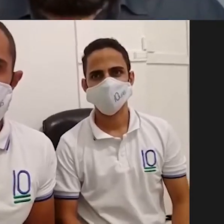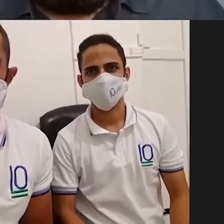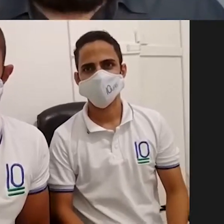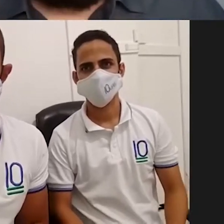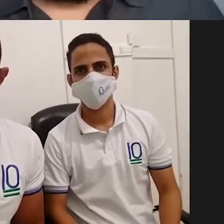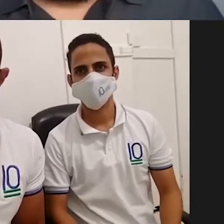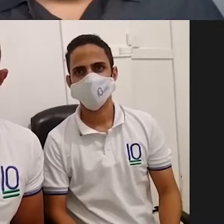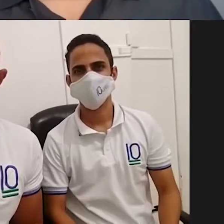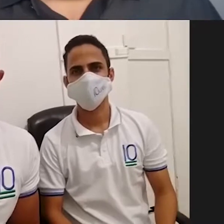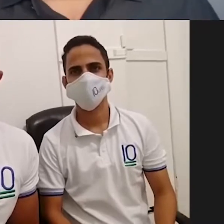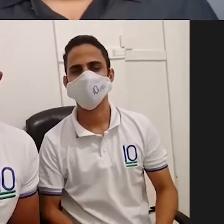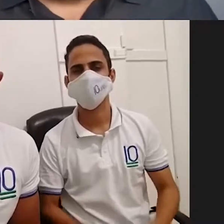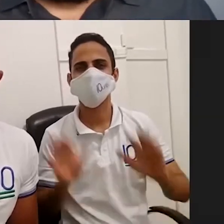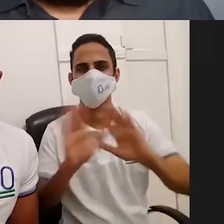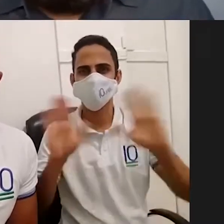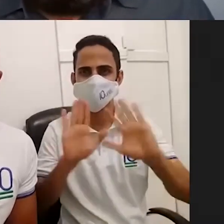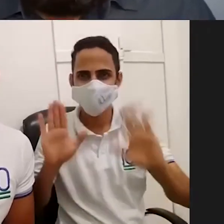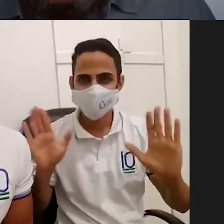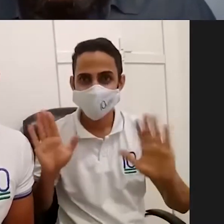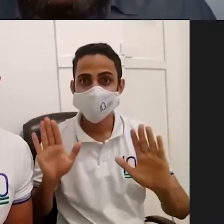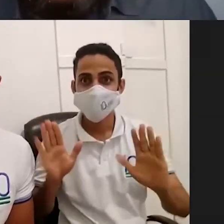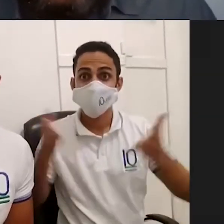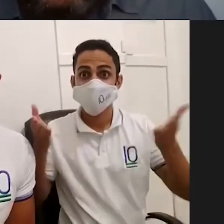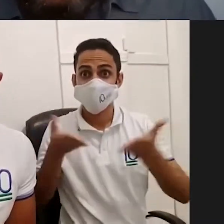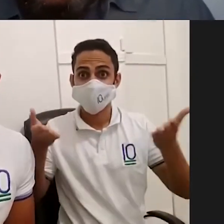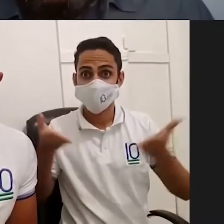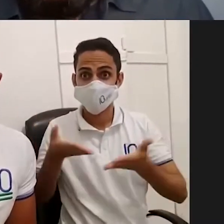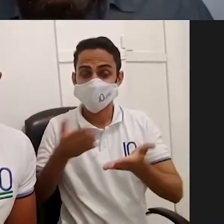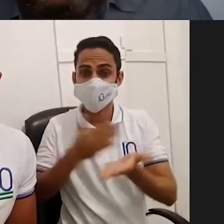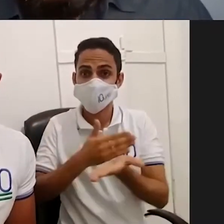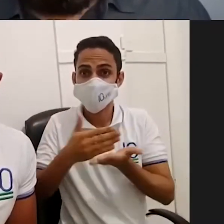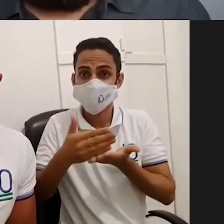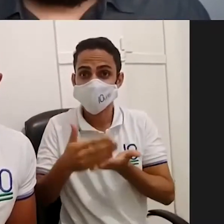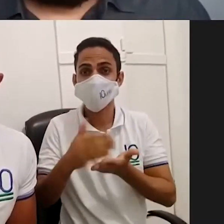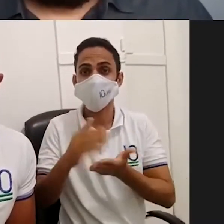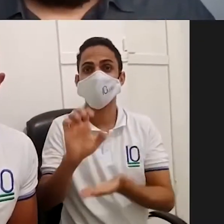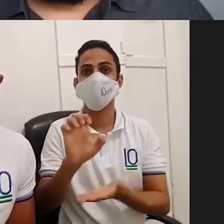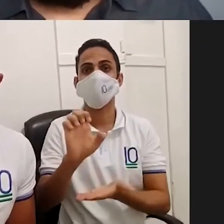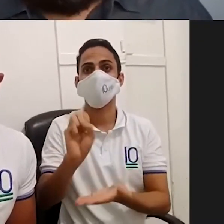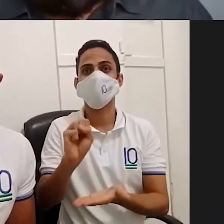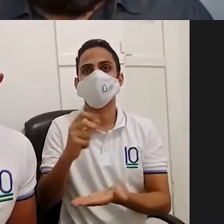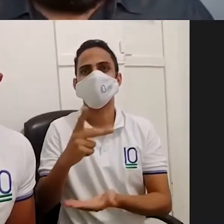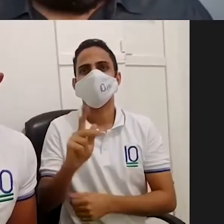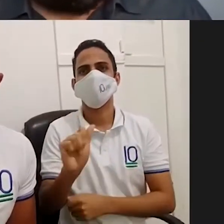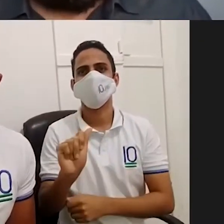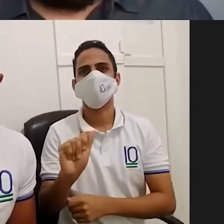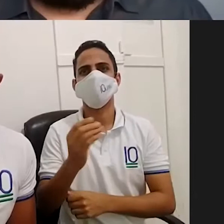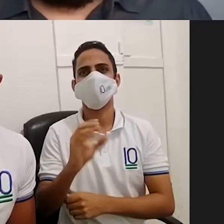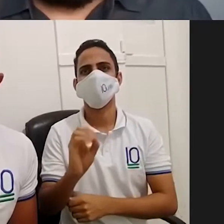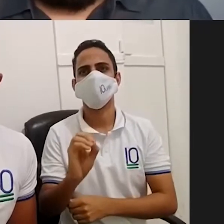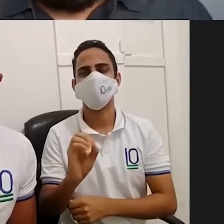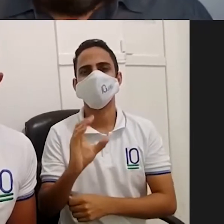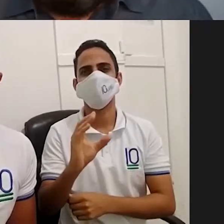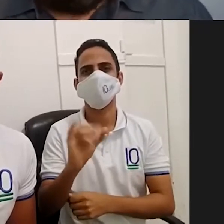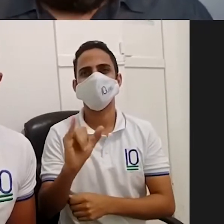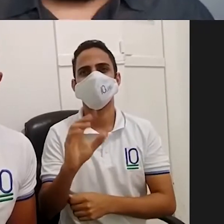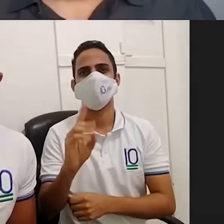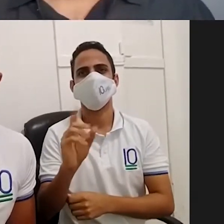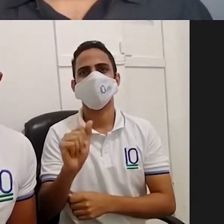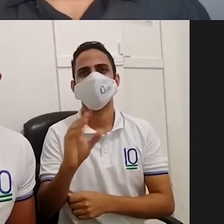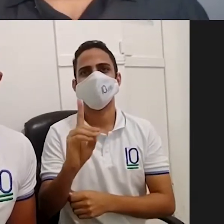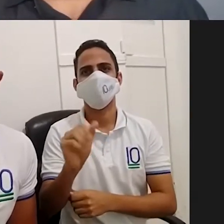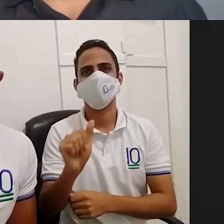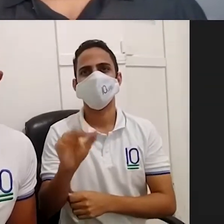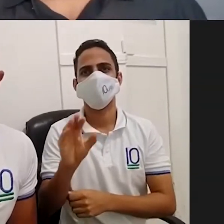Está no ar o nosso programa Espaço Cidadão, chegando em todo lugar, onde tiver internet, pelo nosso canal no YouTube, Robson